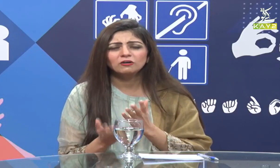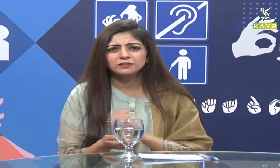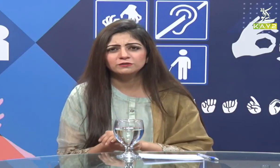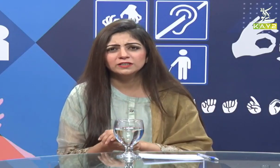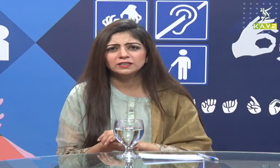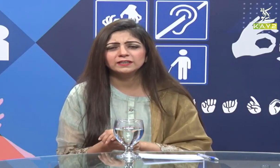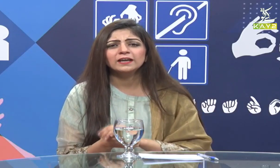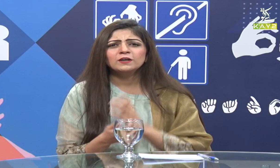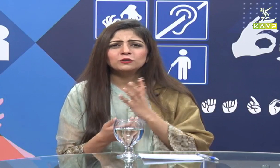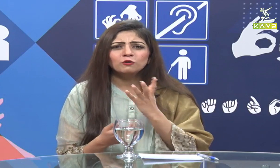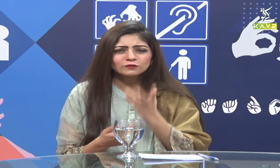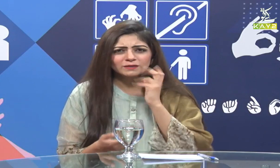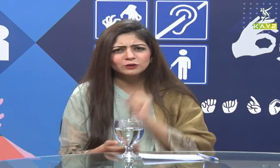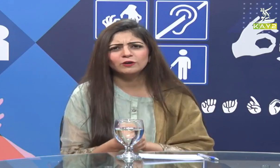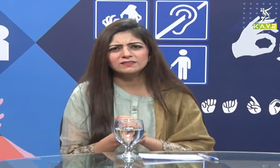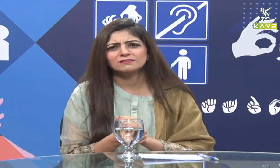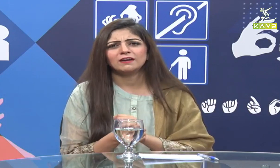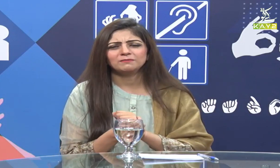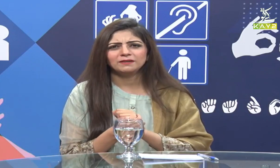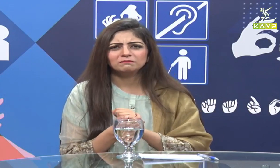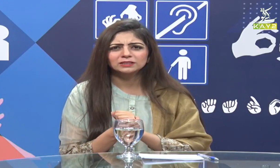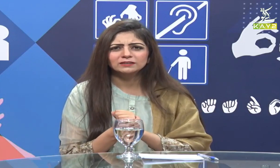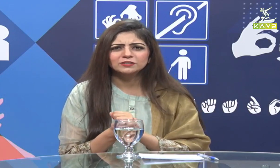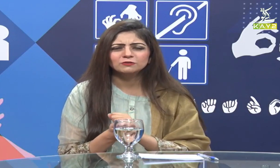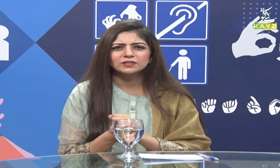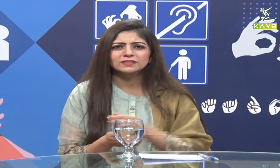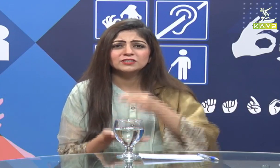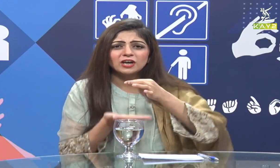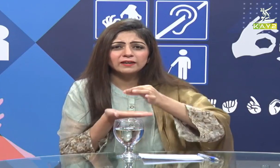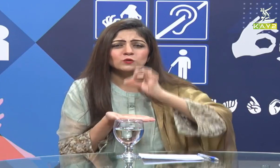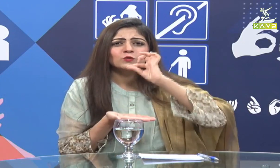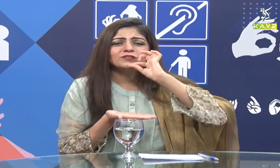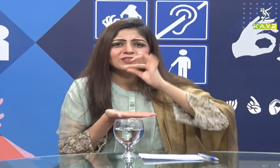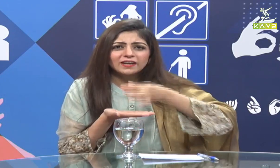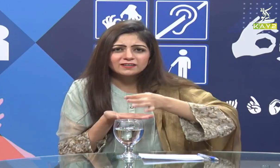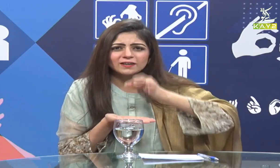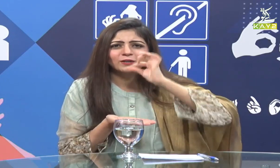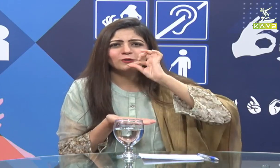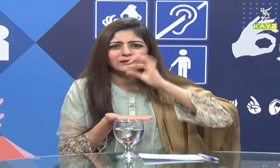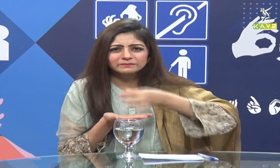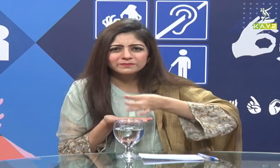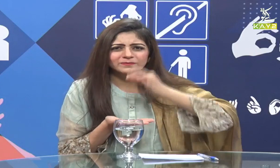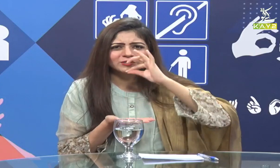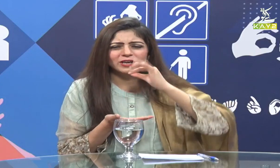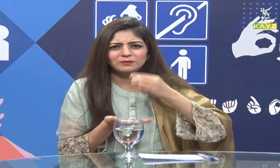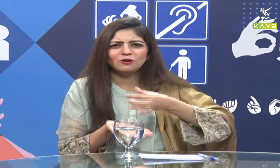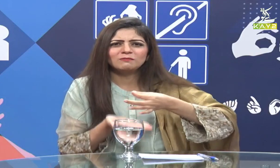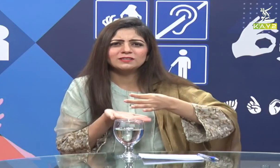कॉफ़ी यूज़ की जाती है। तो उसके भी थोड़े से साइन मैं बताती चलूँ, जैसे चाय का साइन हो गया। चाय भी तो हम इसी